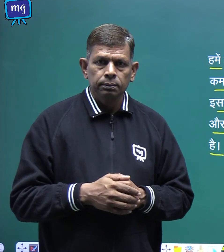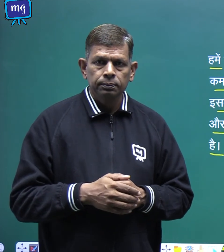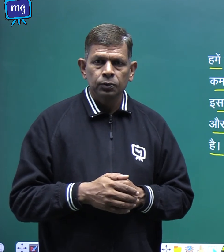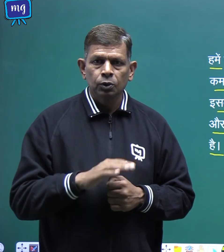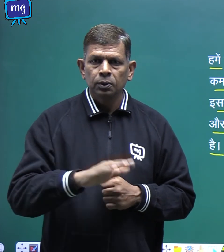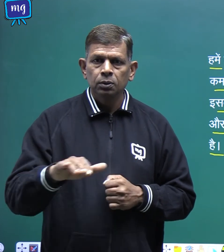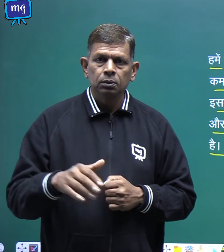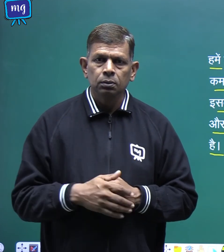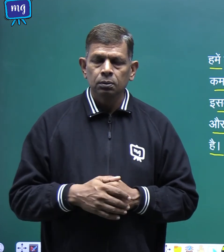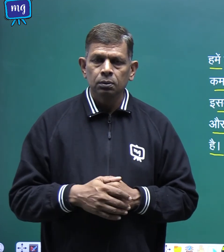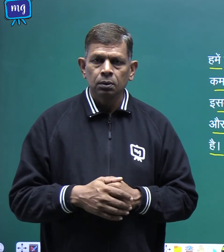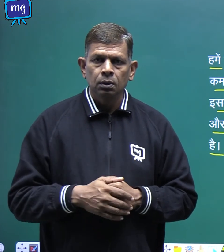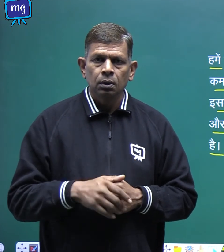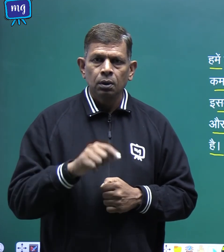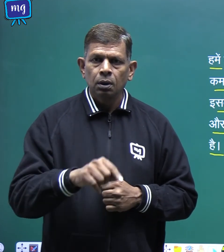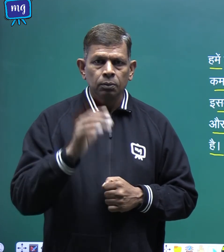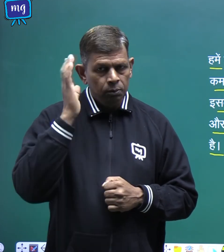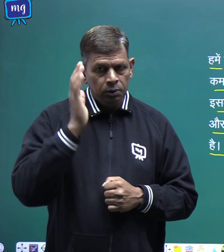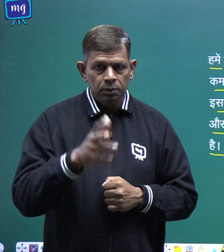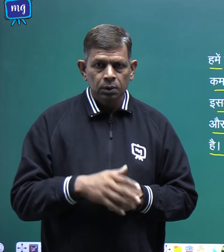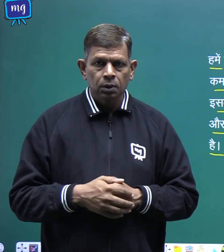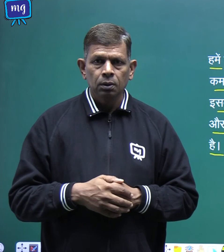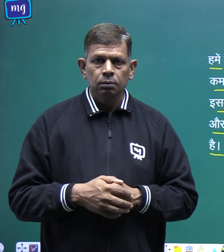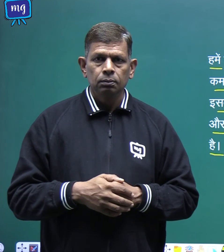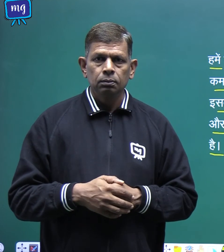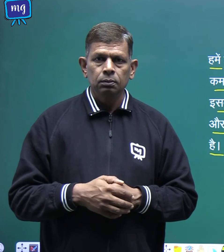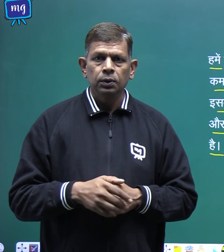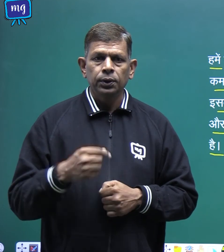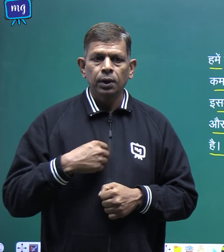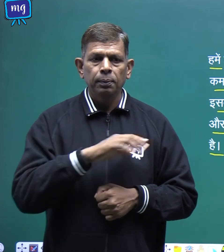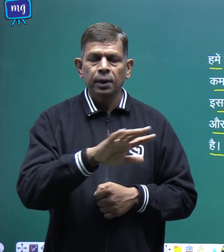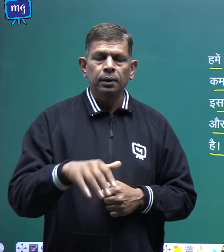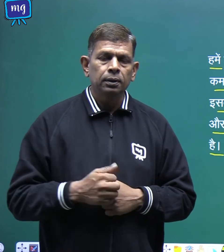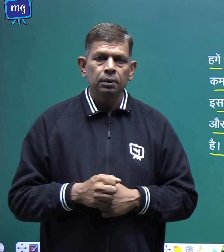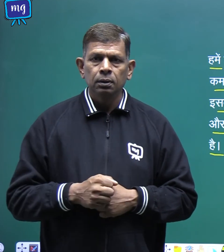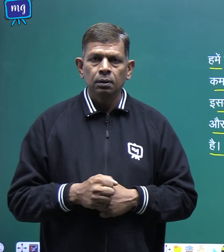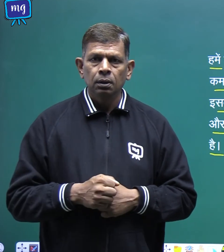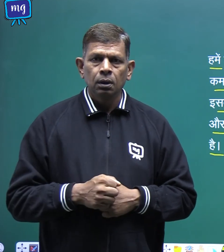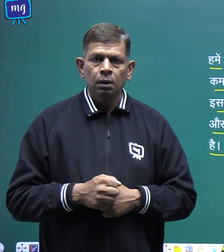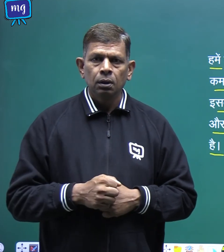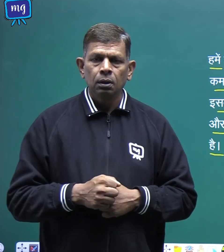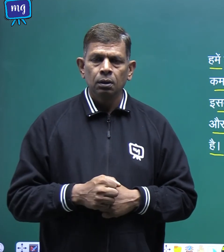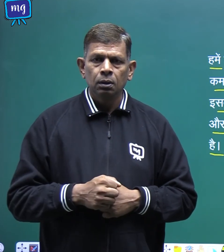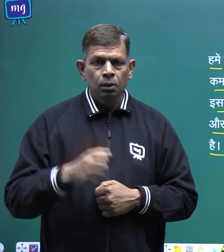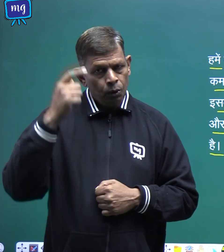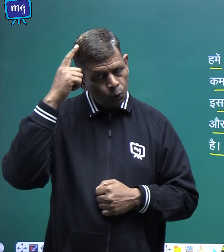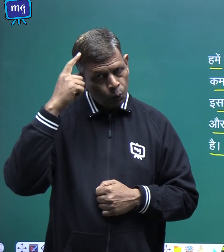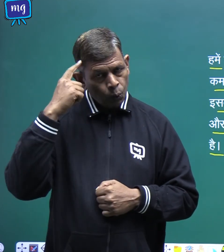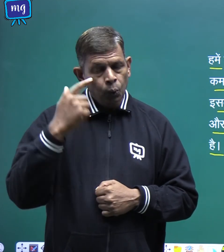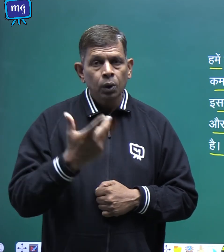तो बच्चों, अब आप समझ गए कि हमें कोयला और पेट्रोलियम